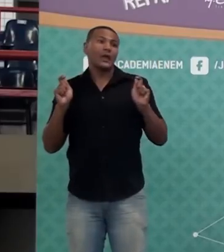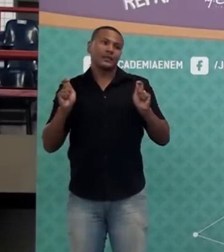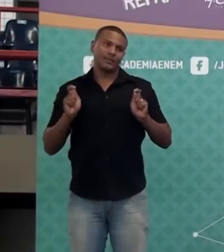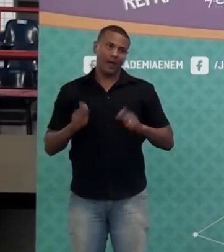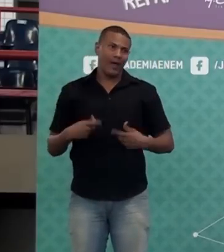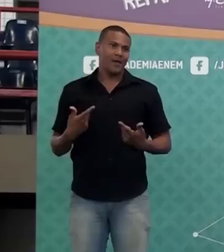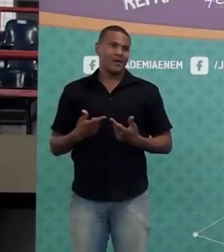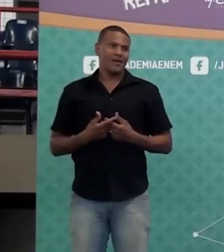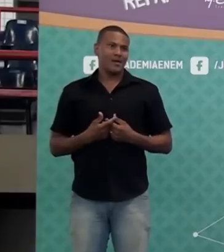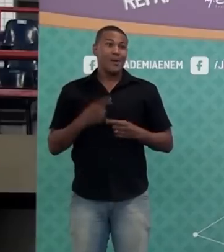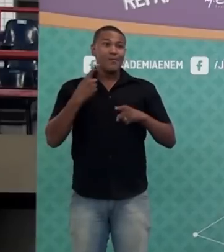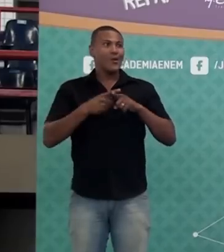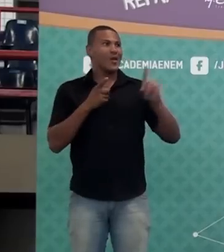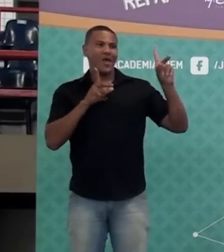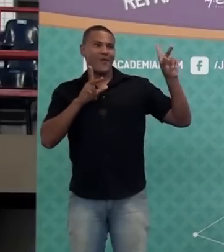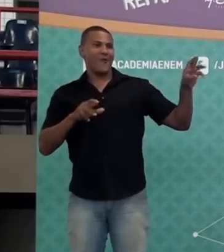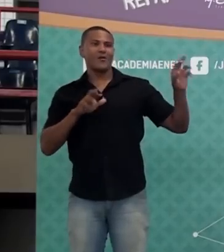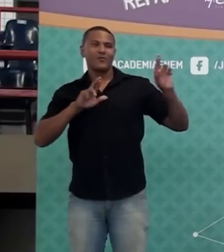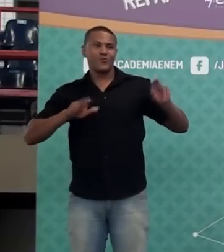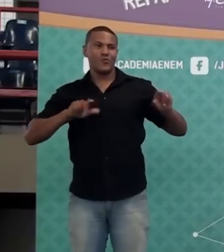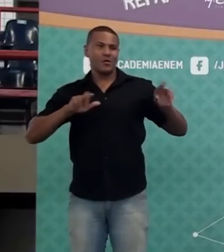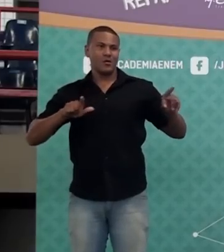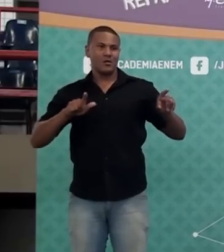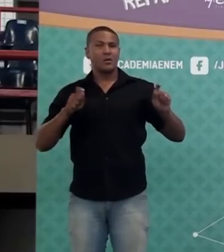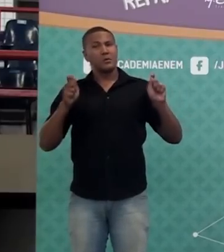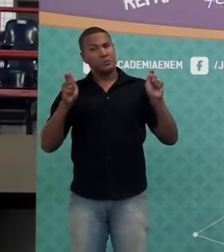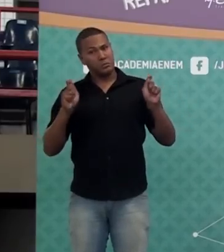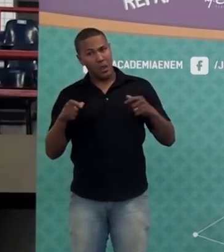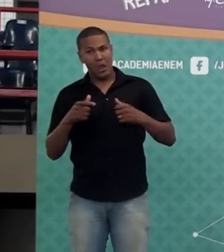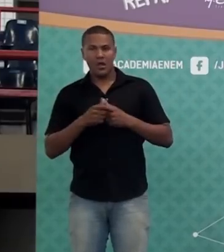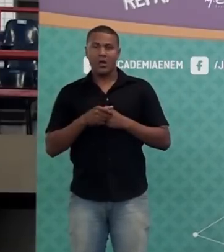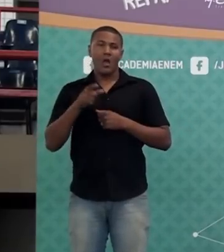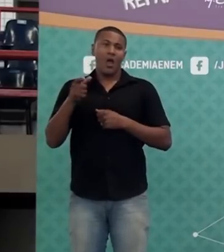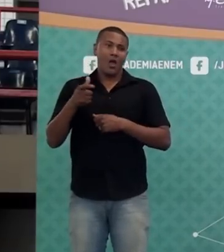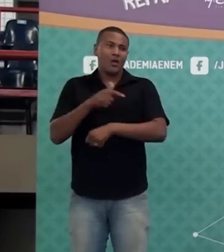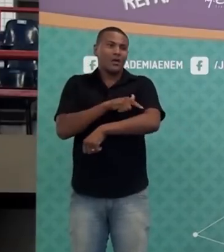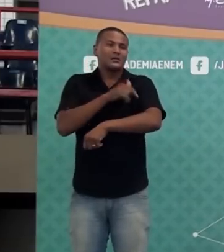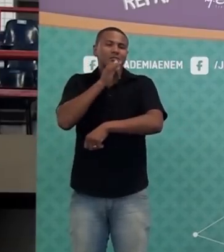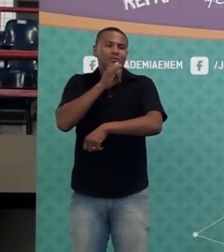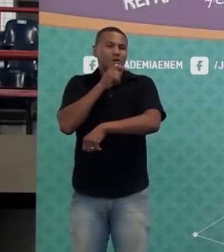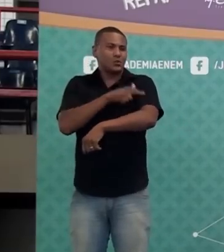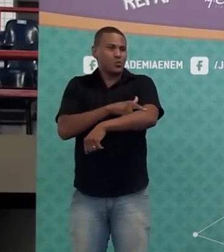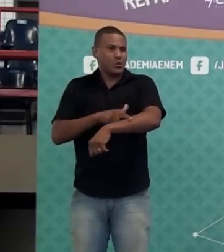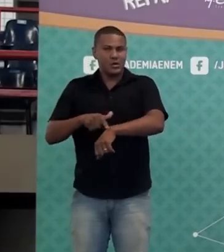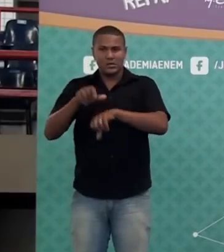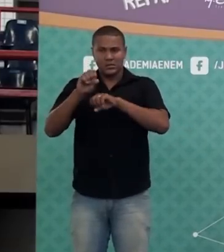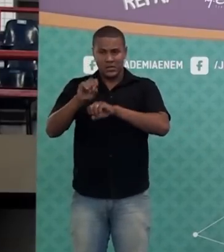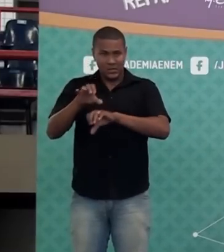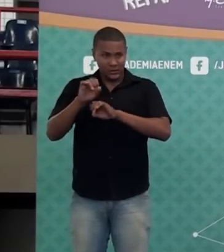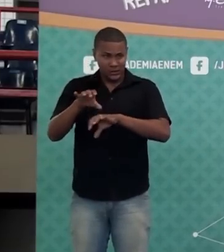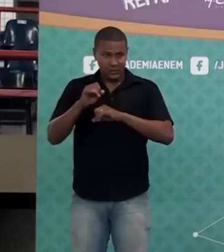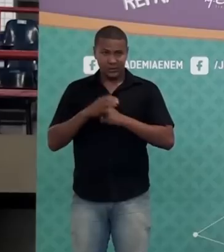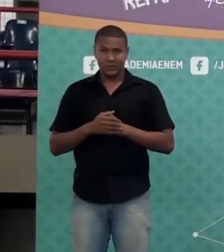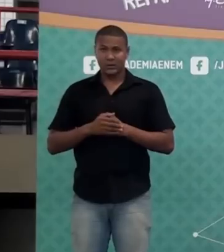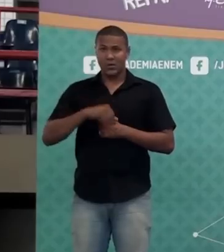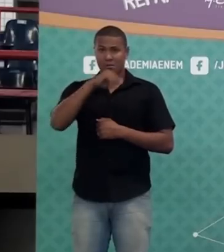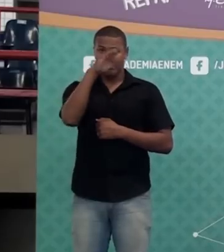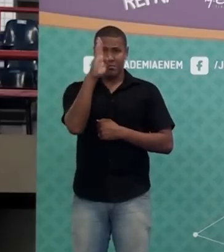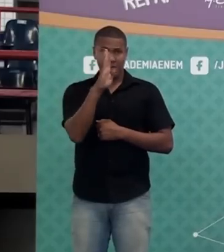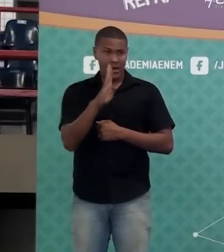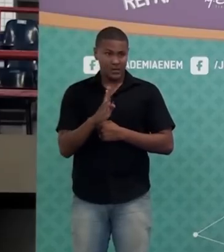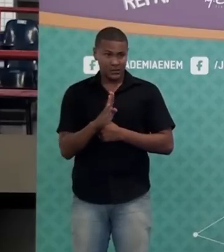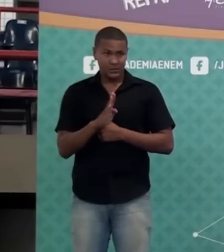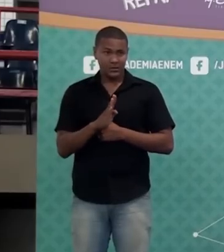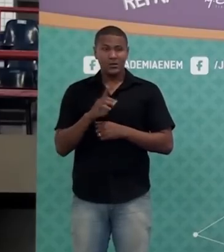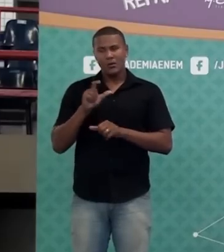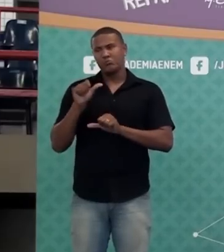a educação apresenta diversos desafios. Tudo bem? Quem fez a pergunta? Esse é o primeiro modelo.